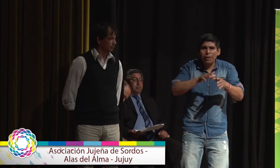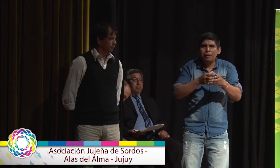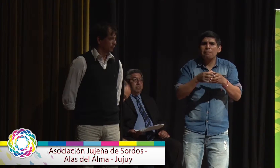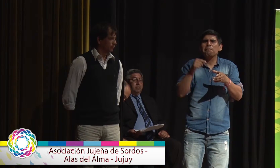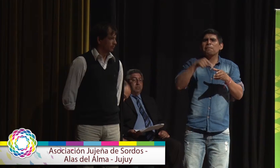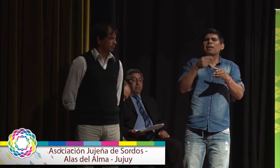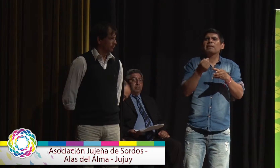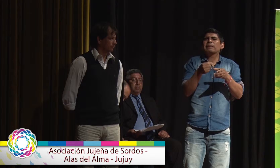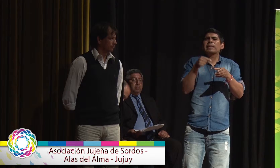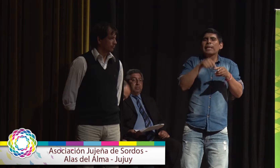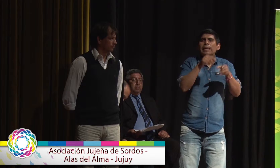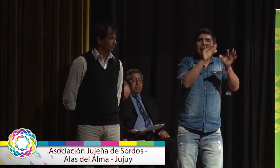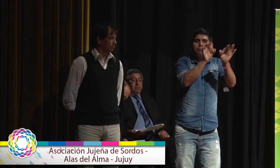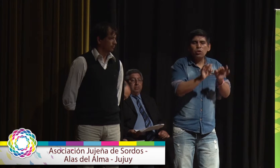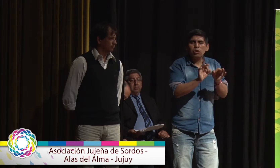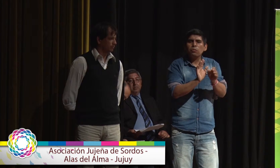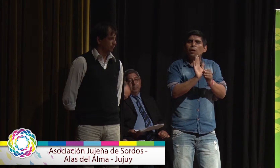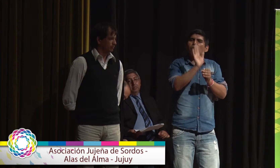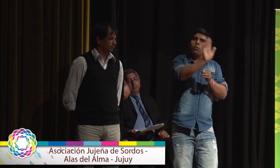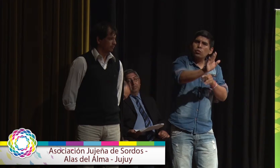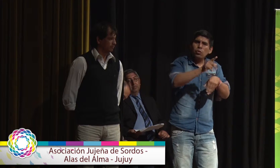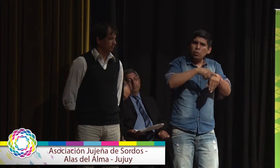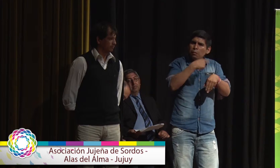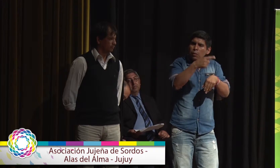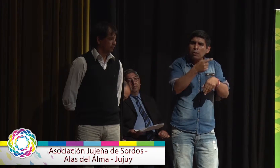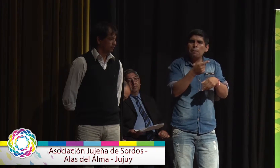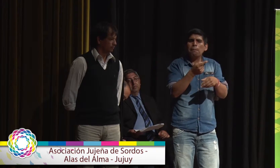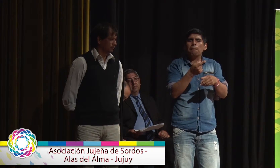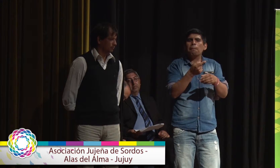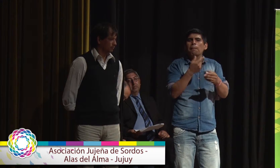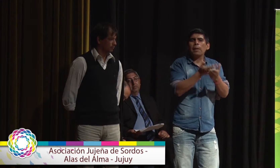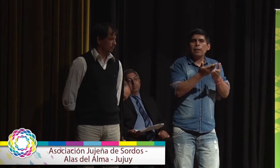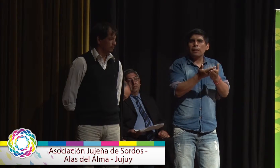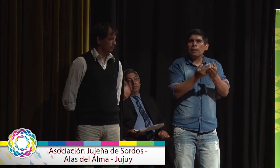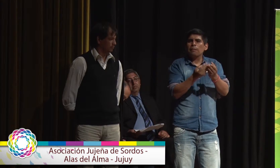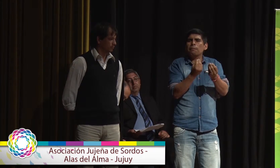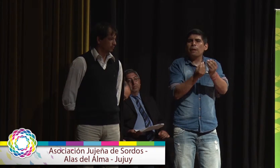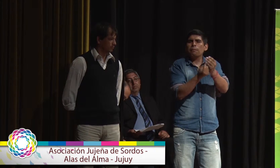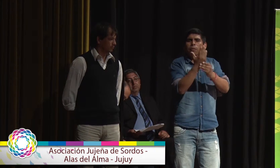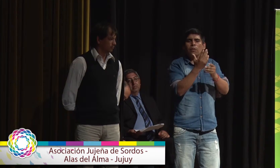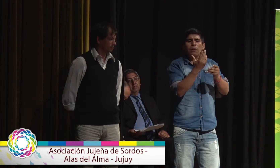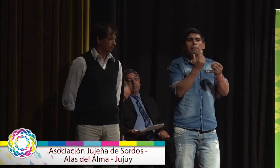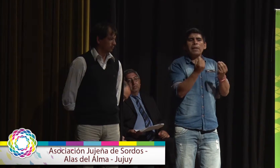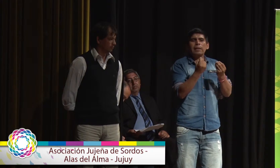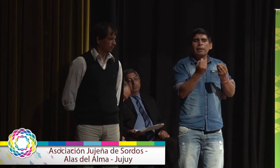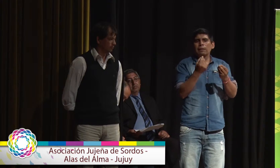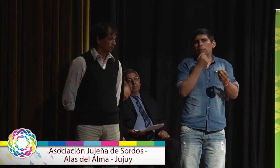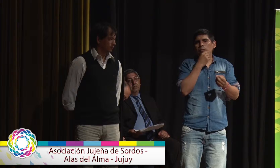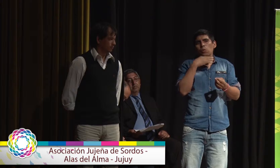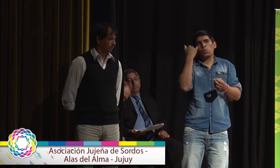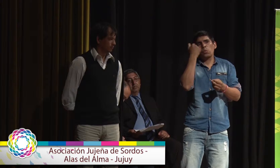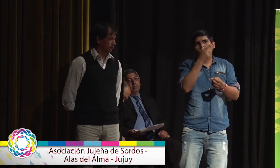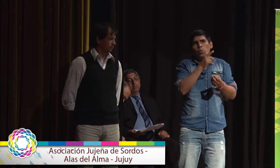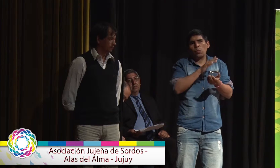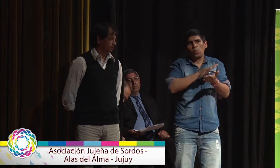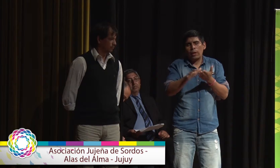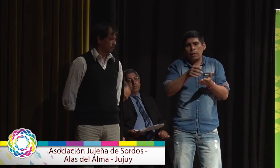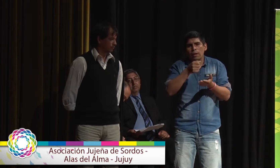para todas estas instituciones? Que estábamos nosotros presentes contándole nuestras necesidades a futuro y lo que queremos